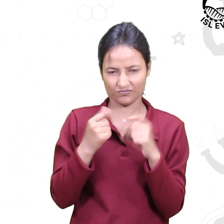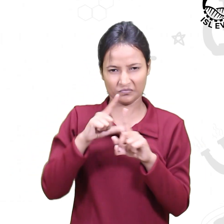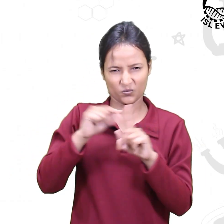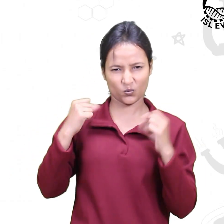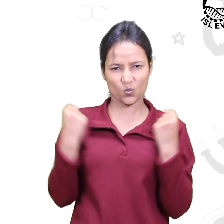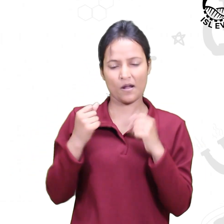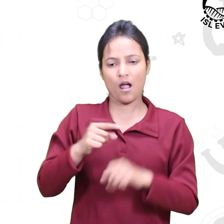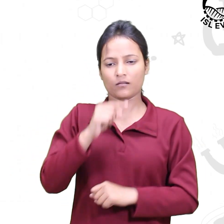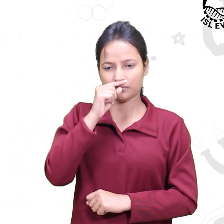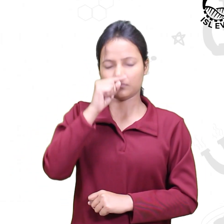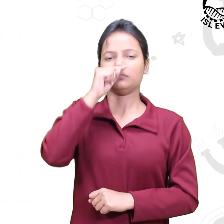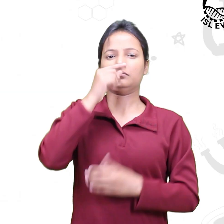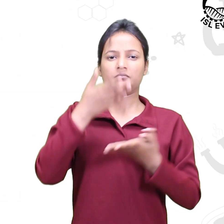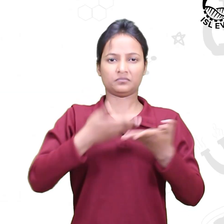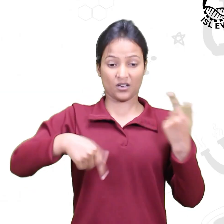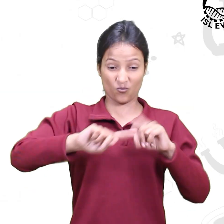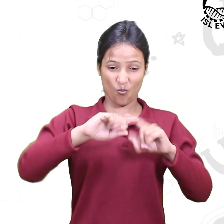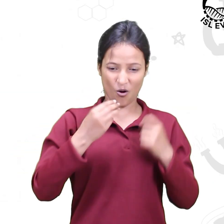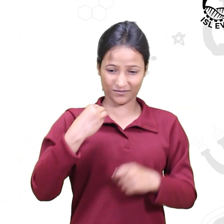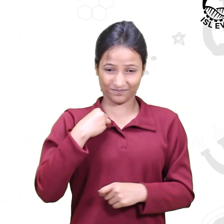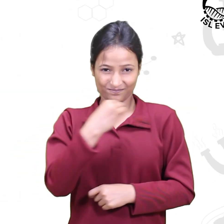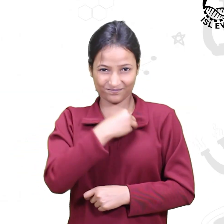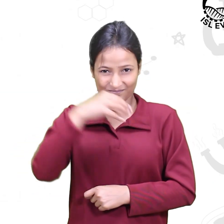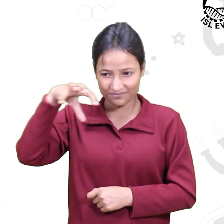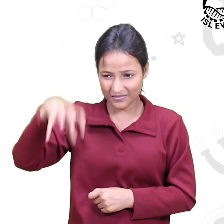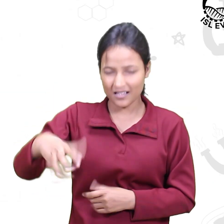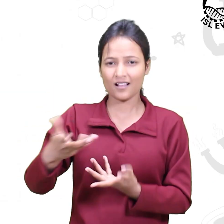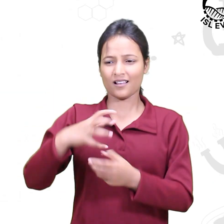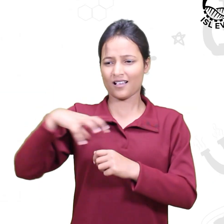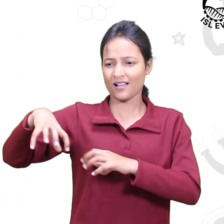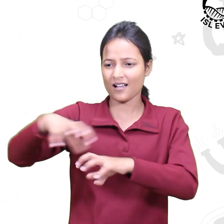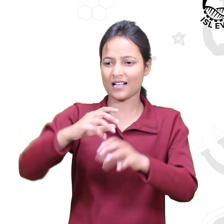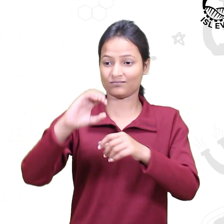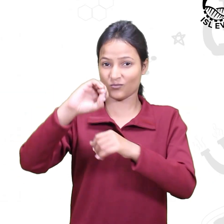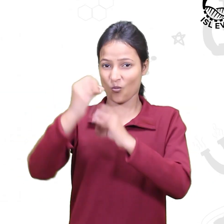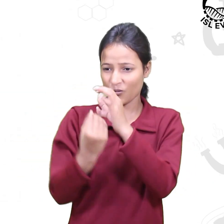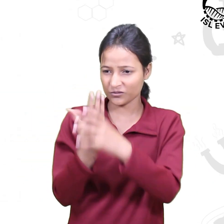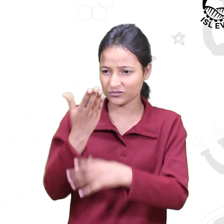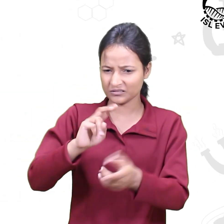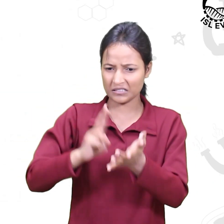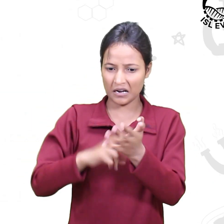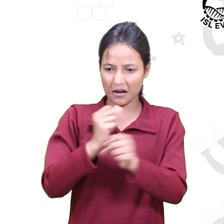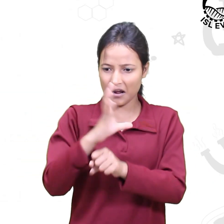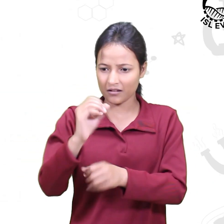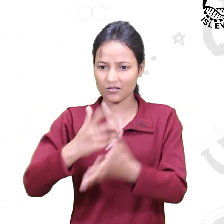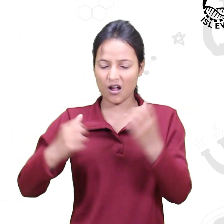कोविड-19 के लिए सभी ने मिलकर जो काम किया, सभी हॉस्पिटल्स ने, रिसर्च ऑर्गेनाइजेशन मिलकर काम किया, ये